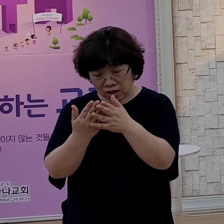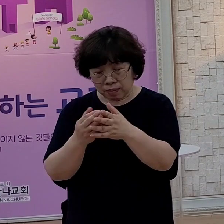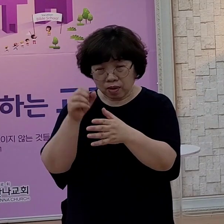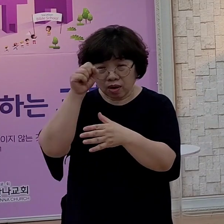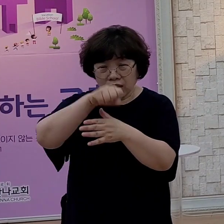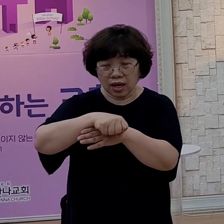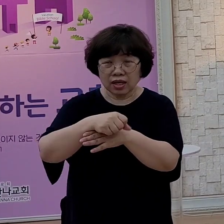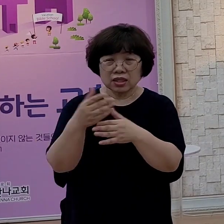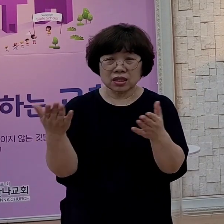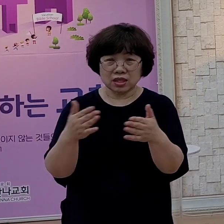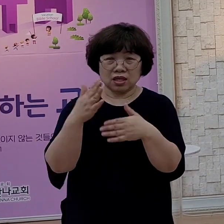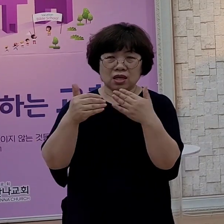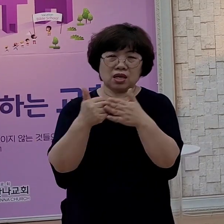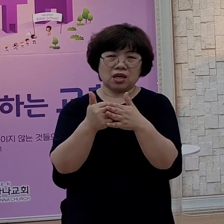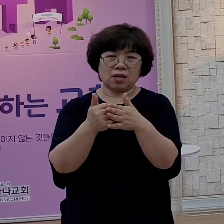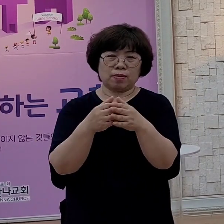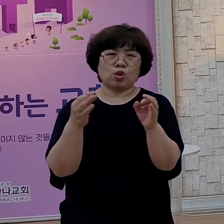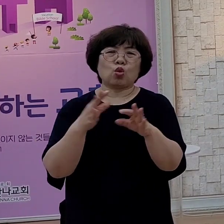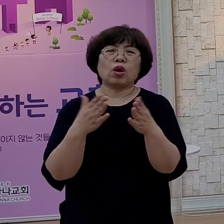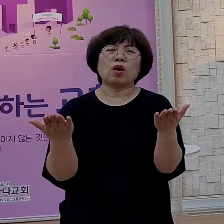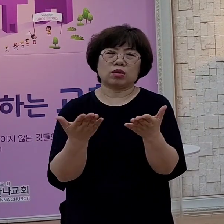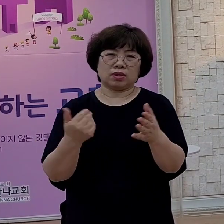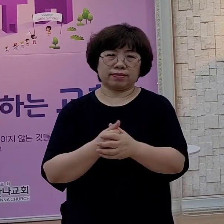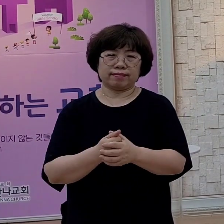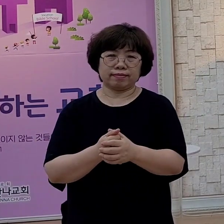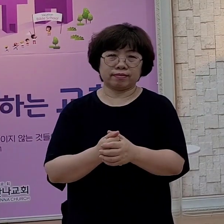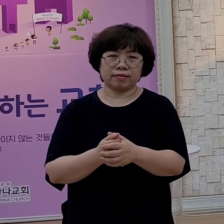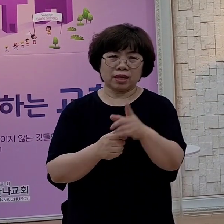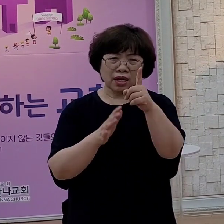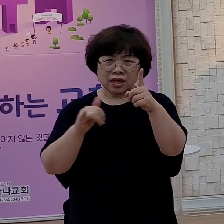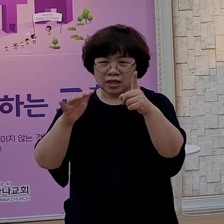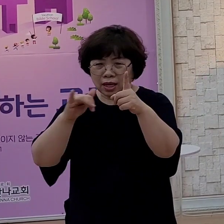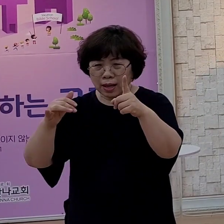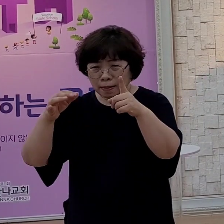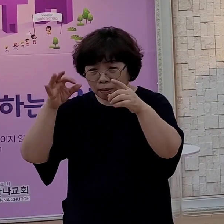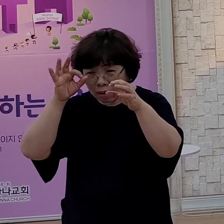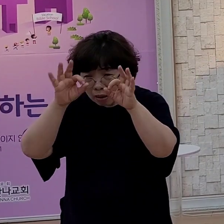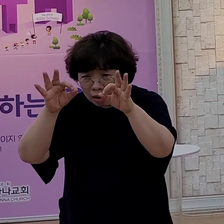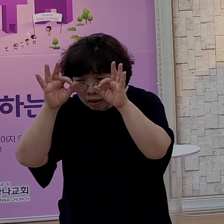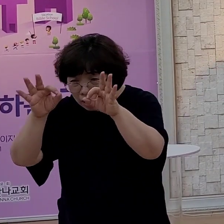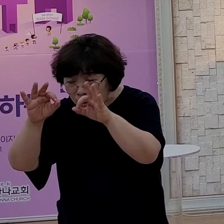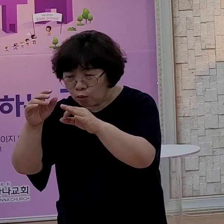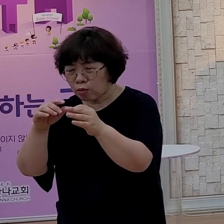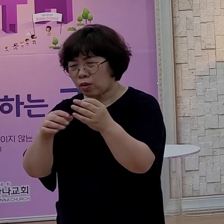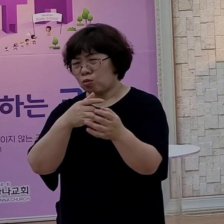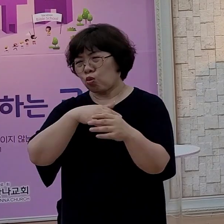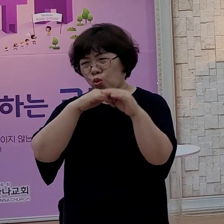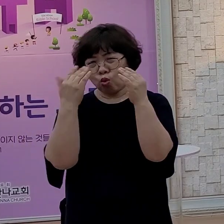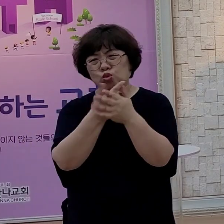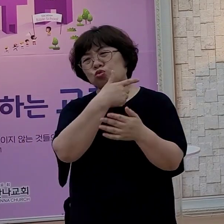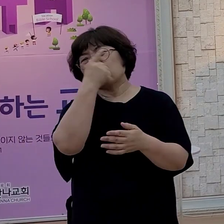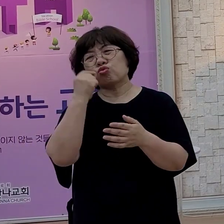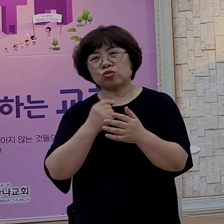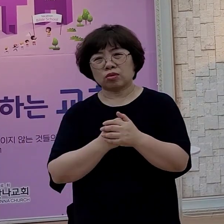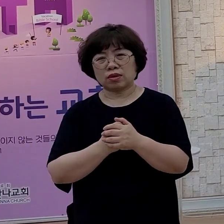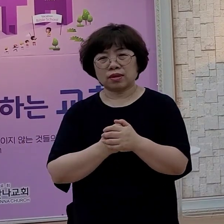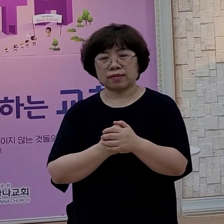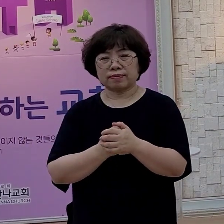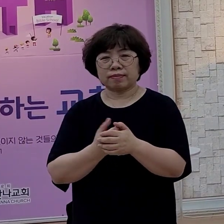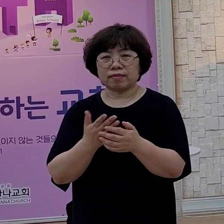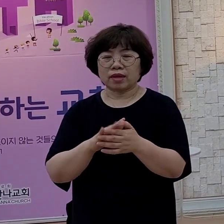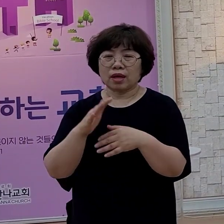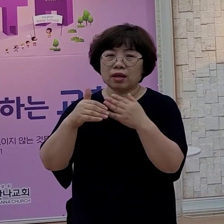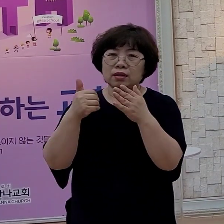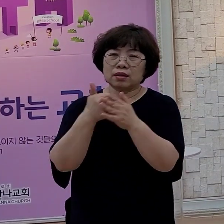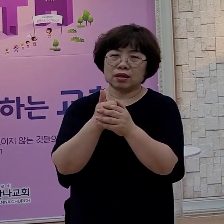하나님의 섭리입니까? 그런데 우리 한 사람 한 사람을 들여다보면 다 부족하단 말이에요. 하나님은 그래서 우리가 벽돌